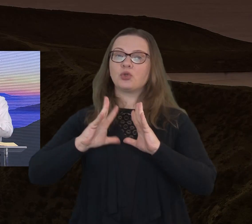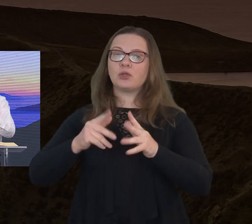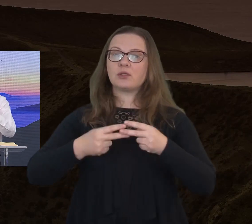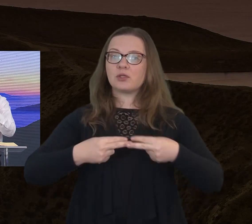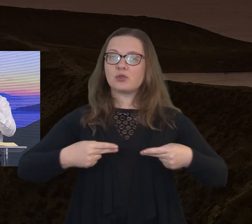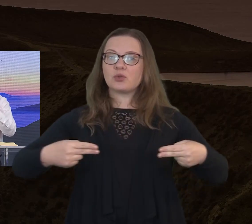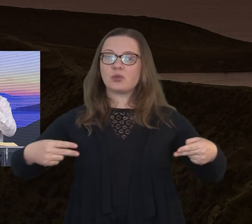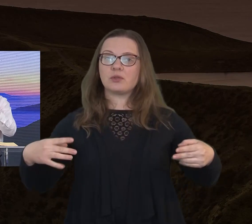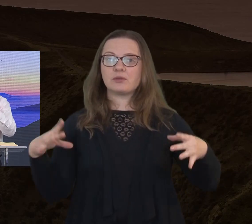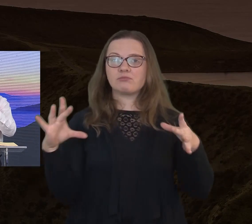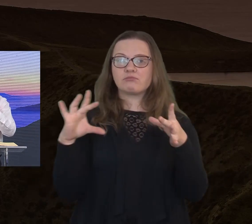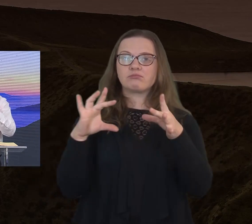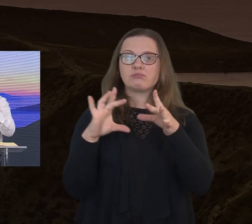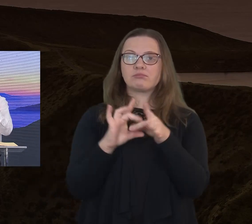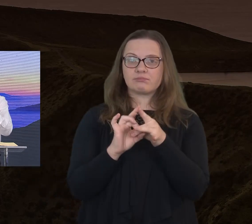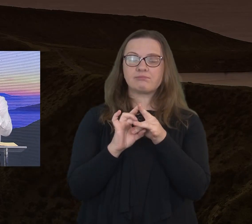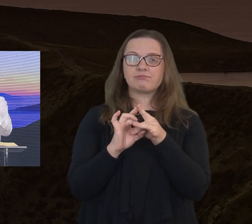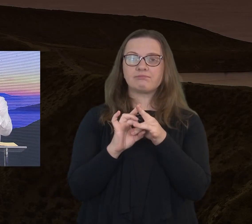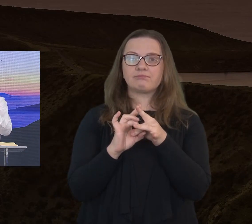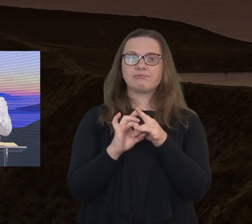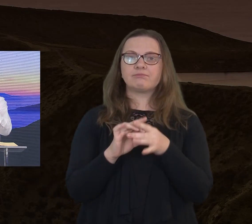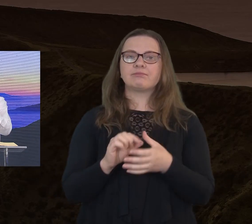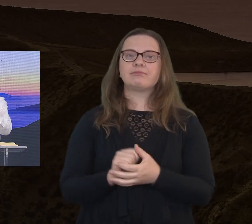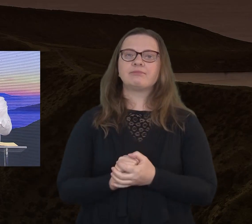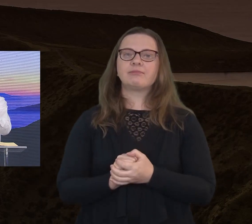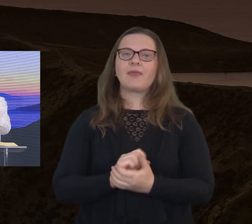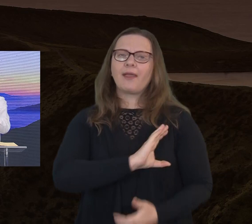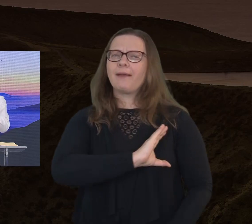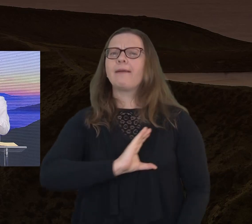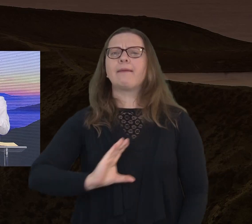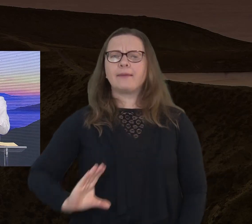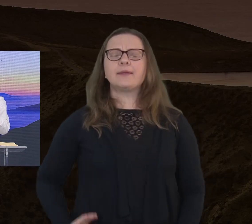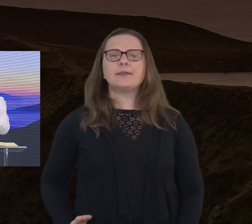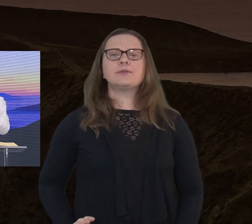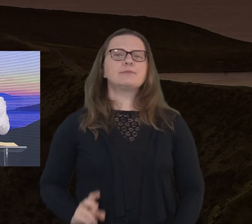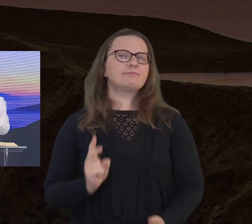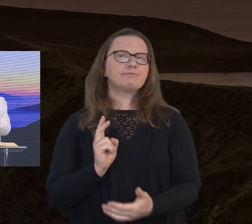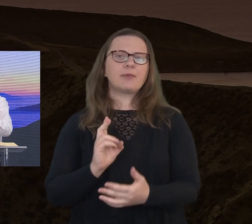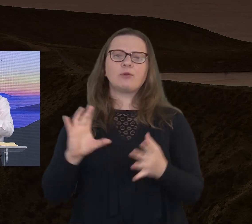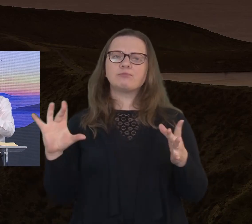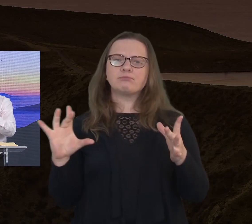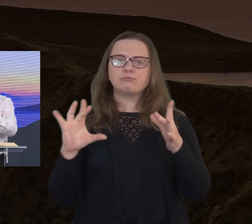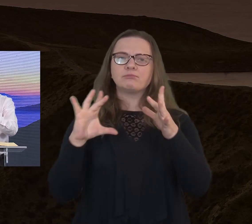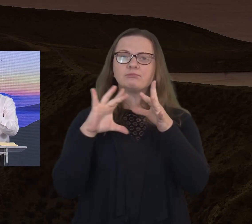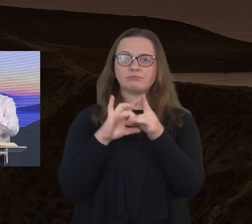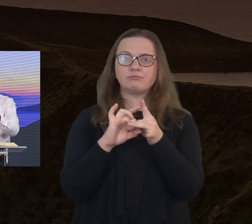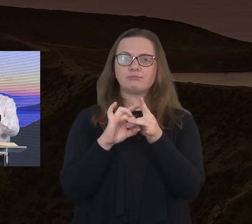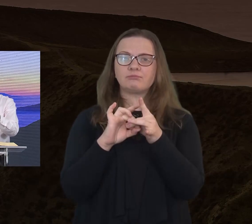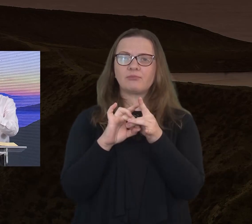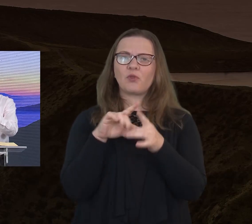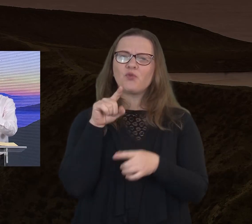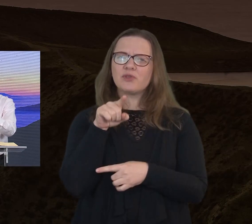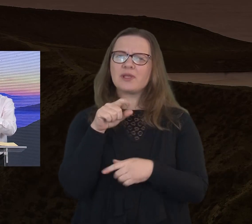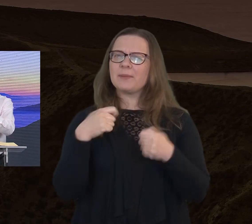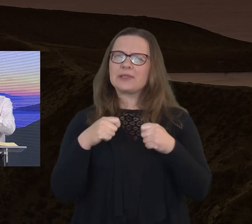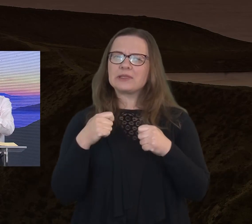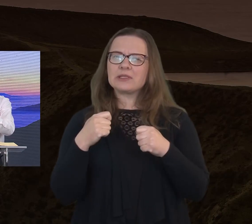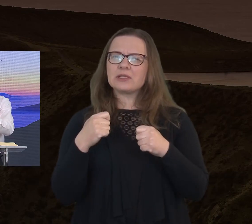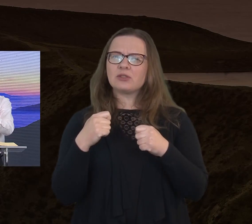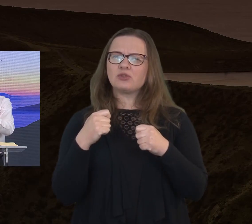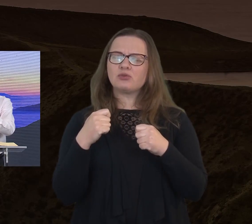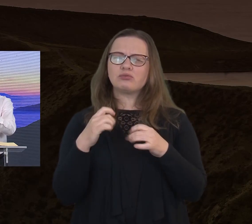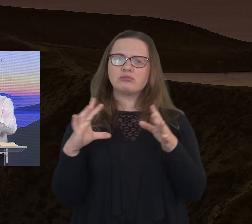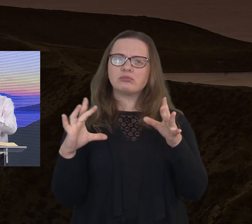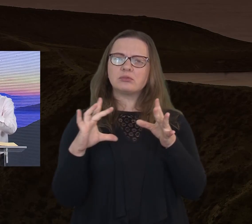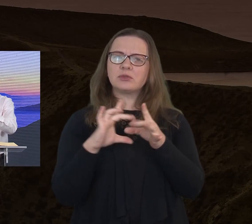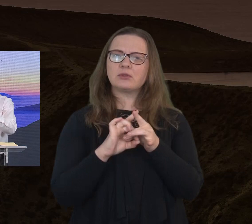Criador. E Cristo, ele é aquele conector, né? Às vezes você precisa de um conector, você